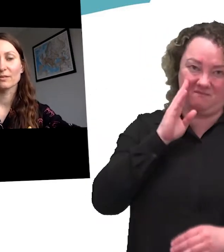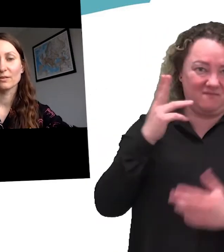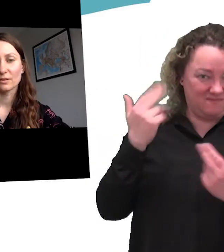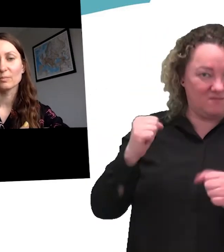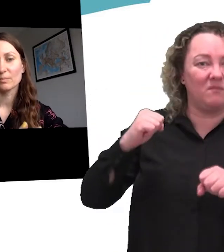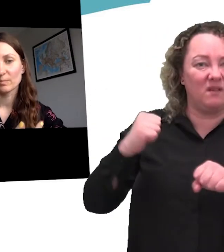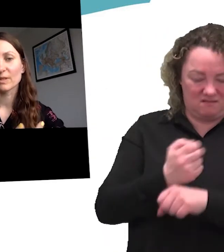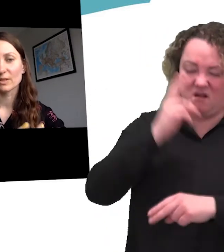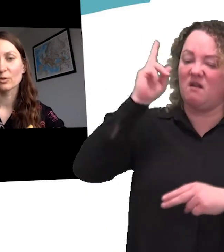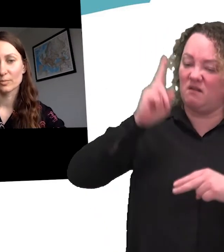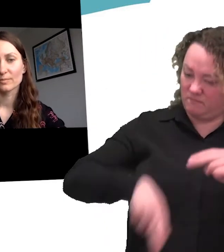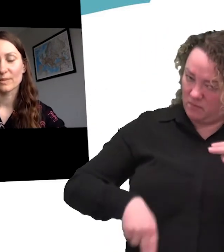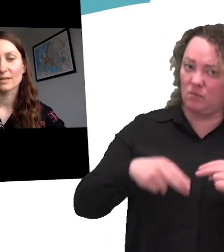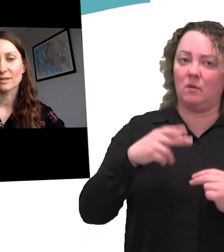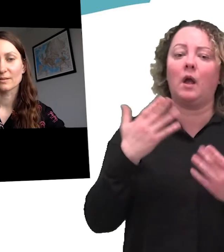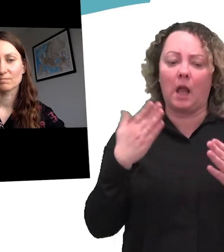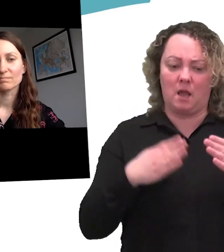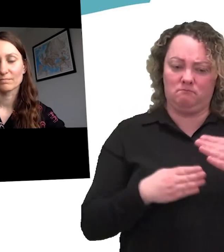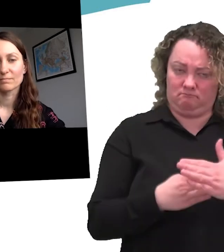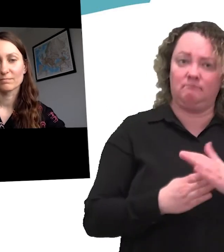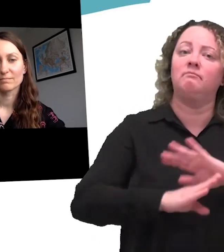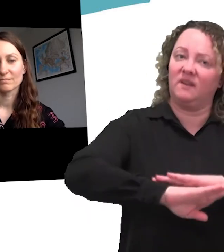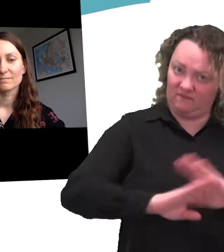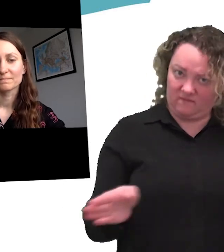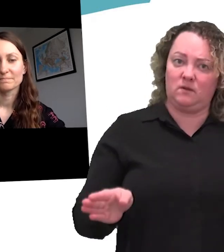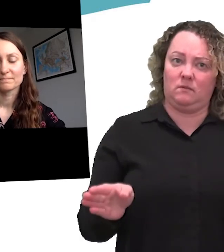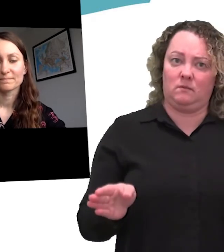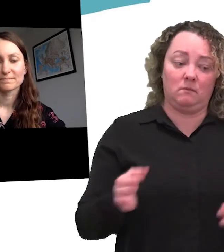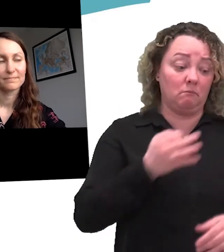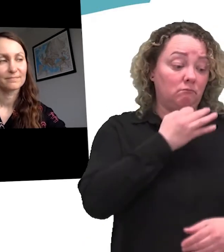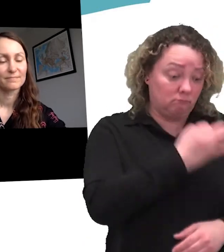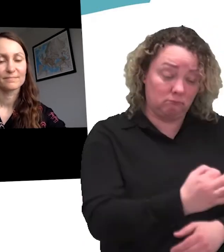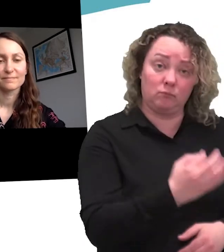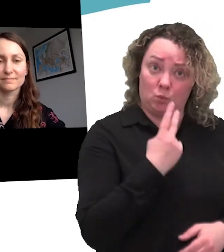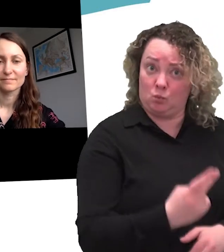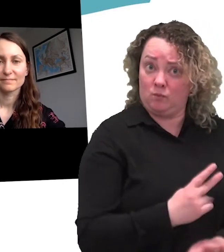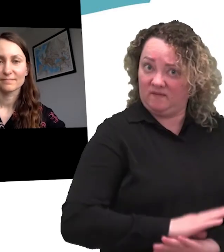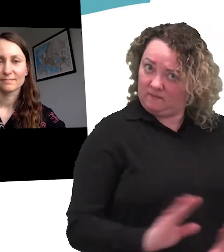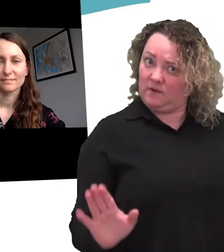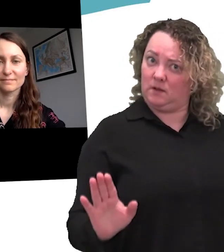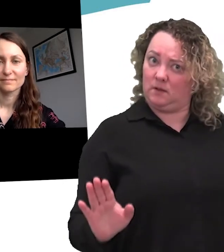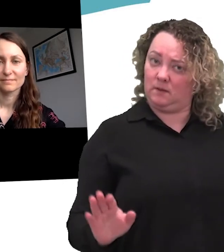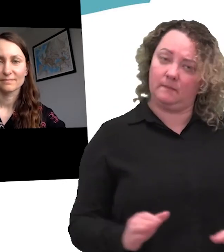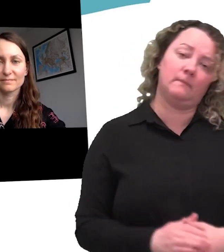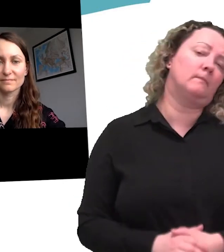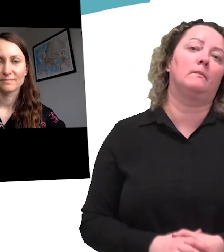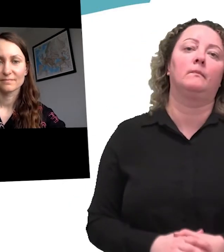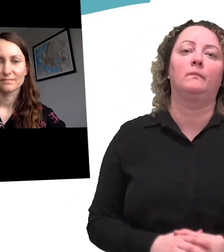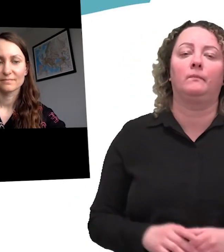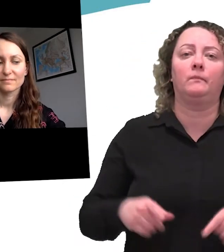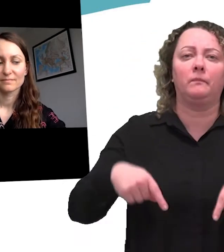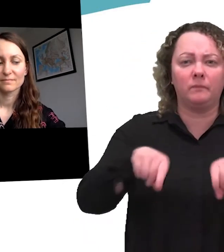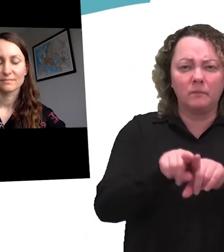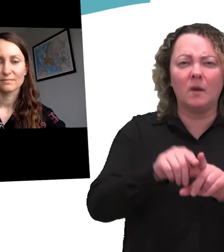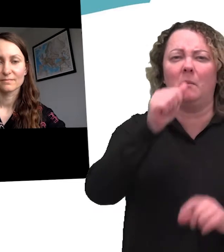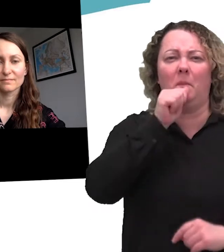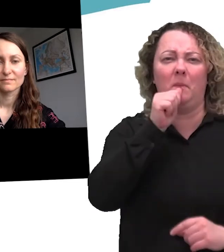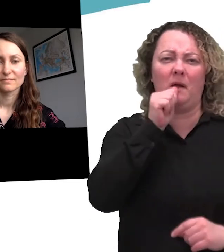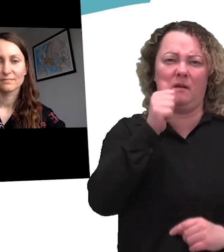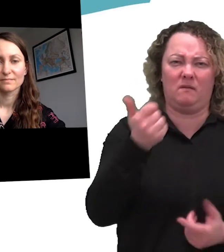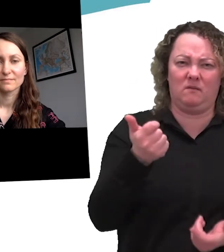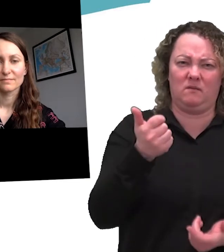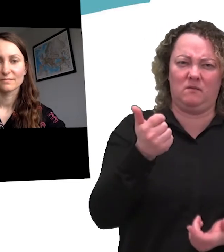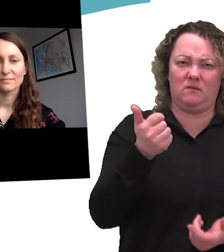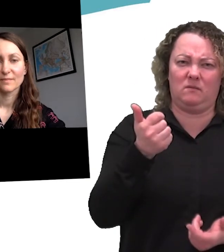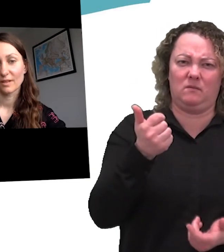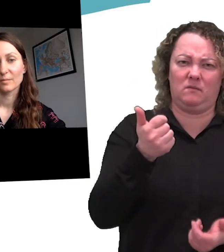vaikais ir tada jau pasakyti. Taip. Ir, pavyzdžiui, nes gali skirtis, tarkim, nes vienas sausainis